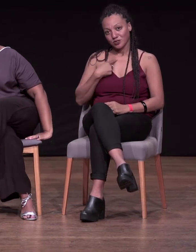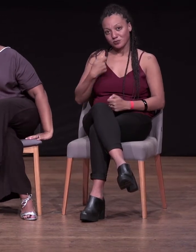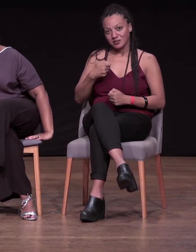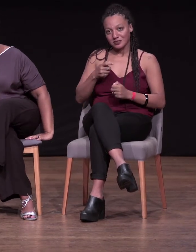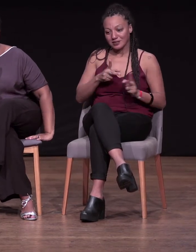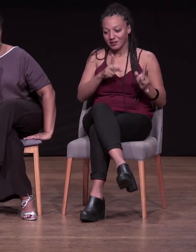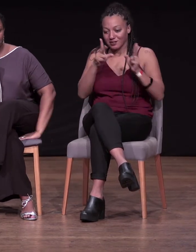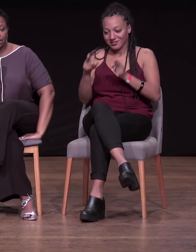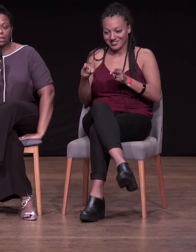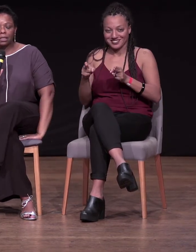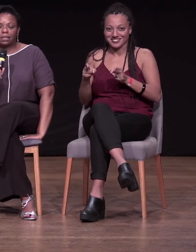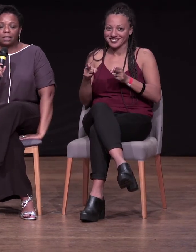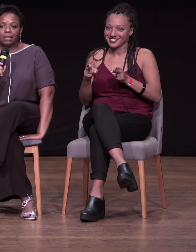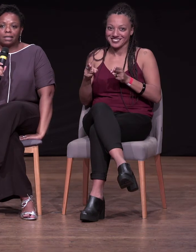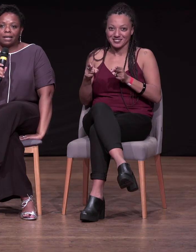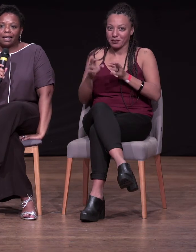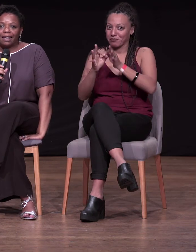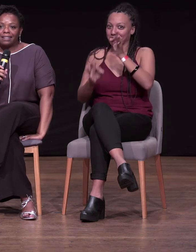Senão não cabe tudo.